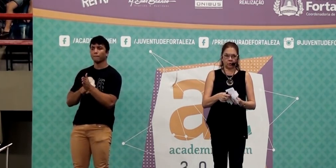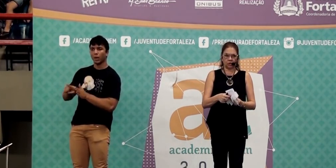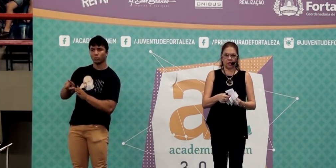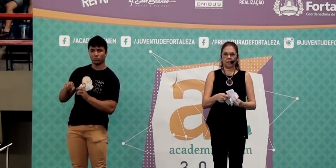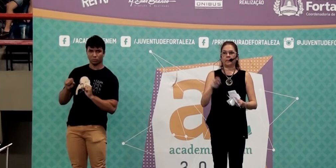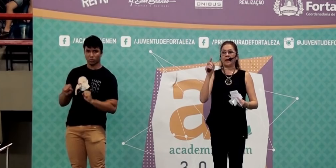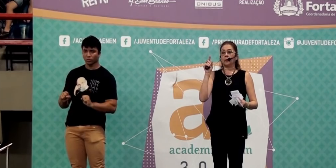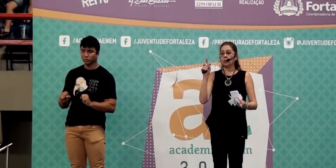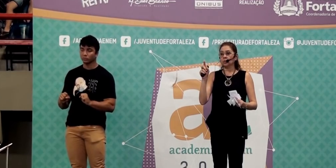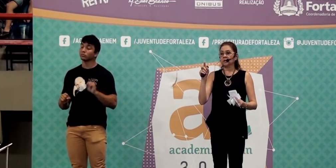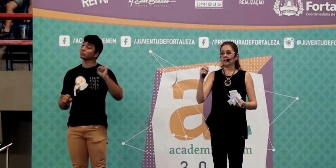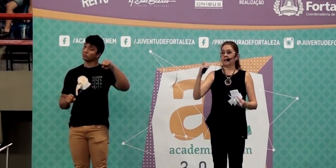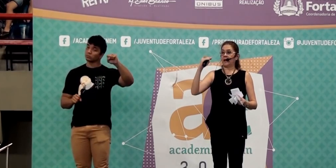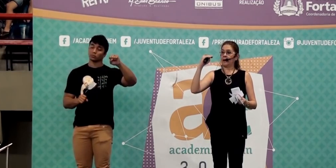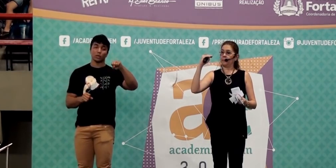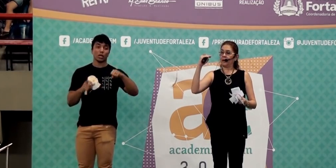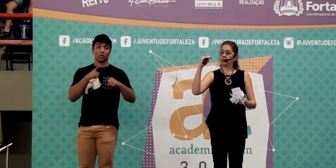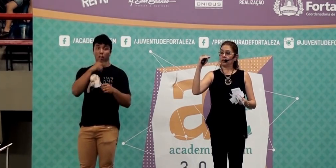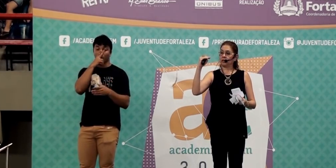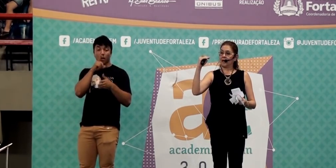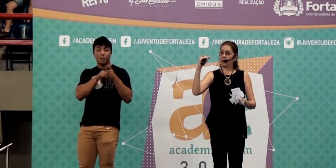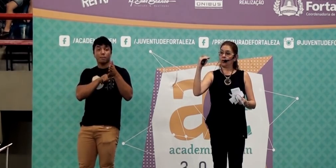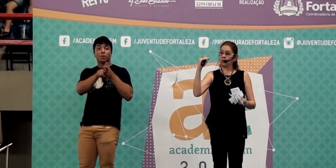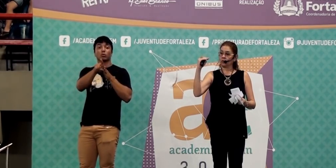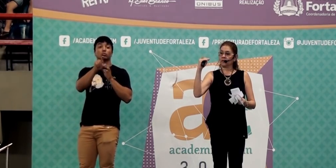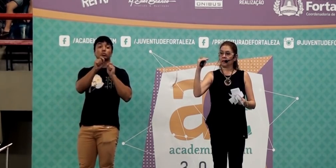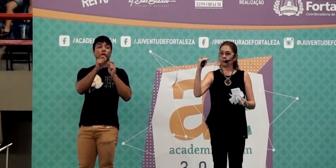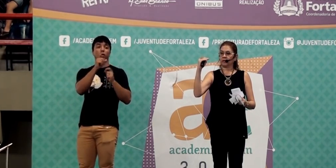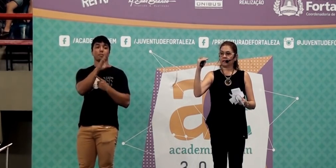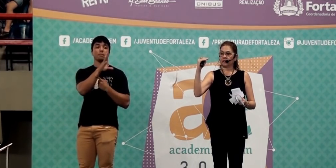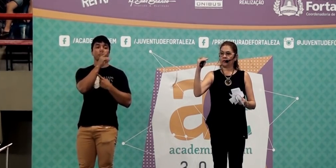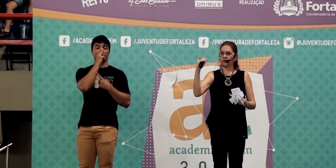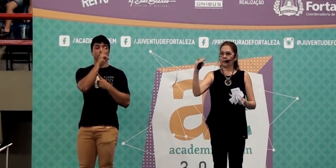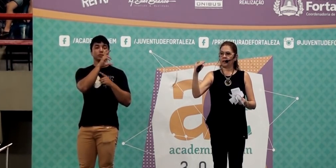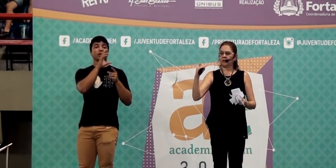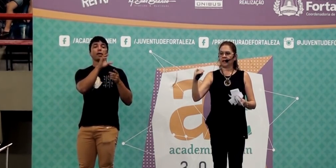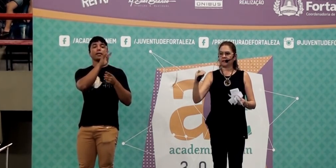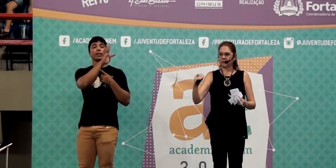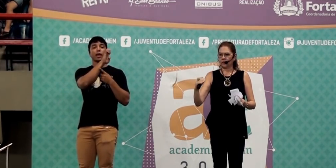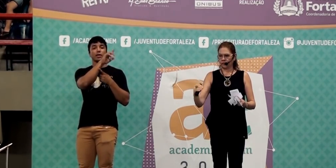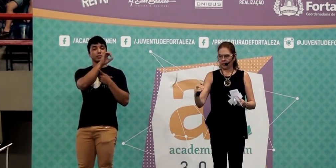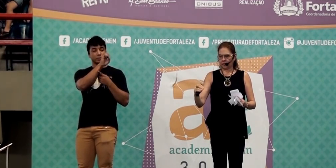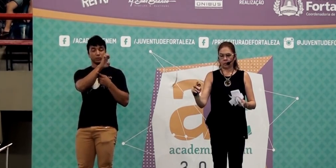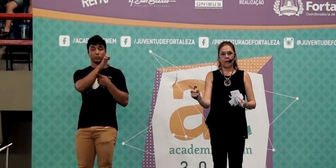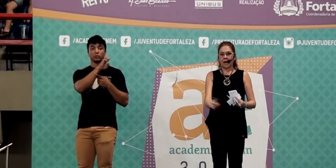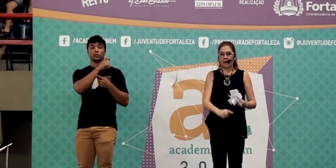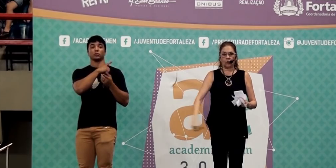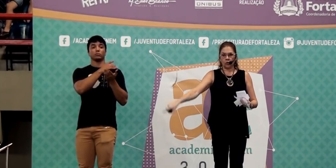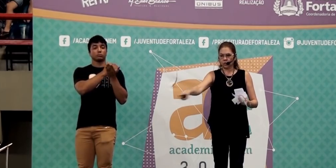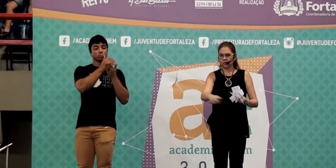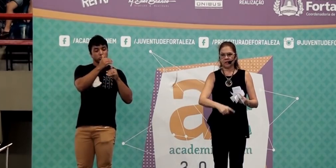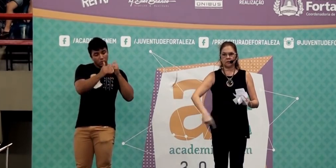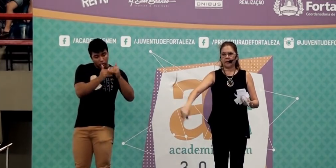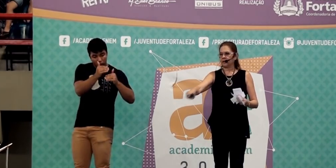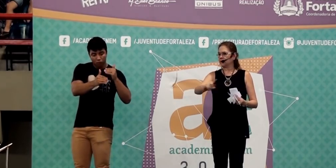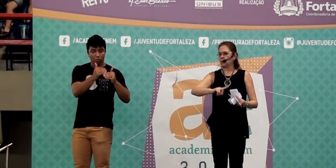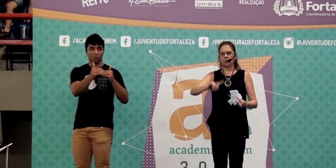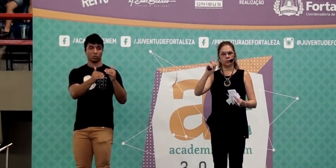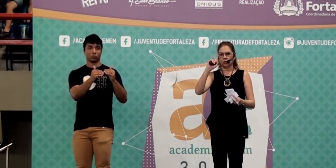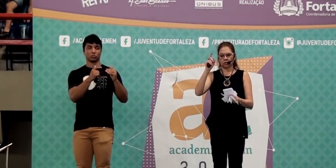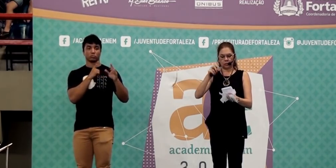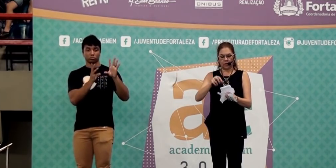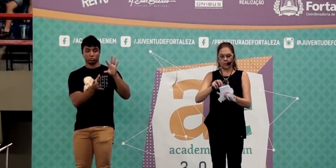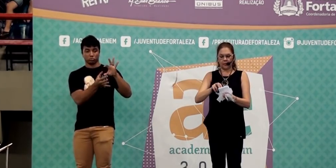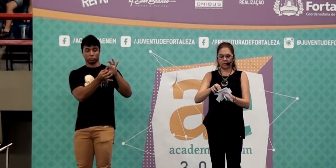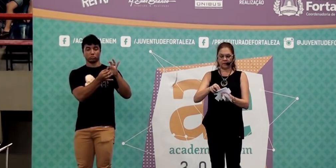também respondi. Perguntas é a partir da conclusão do desenvolvimento e desenvolvimento. A conclusão da redação